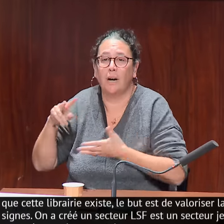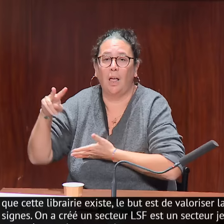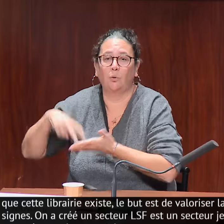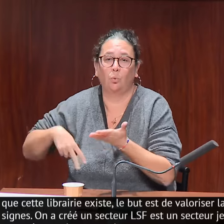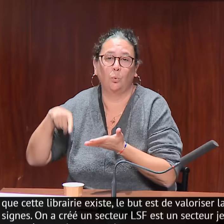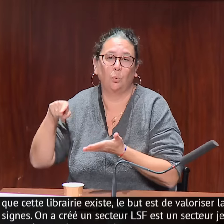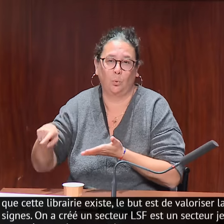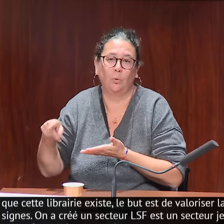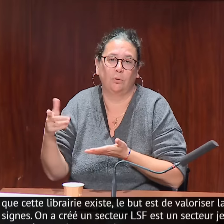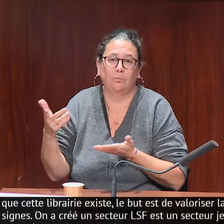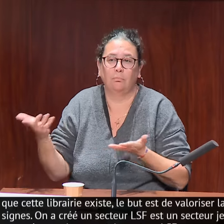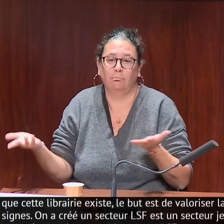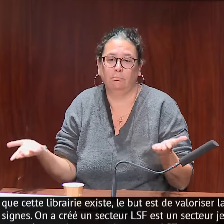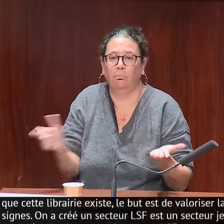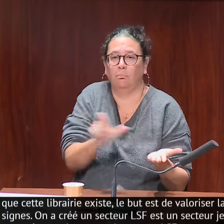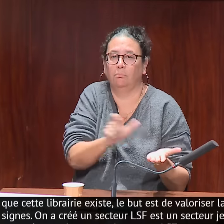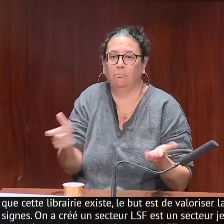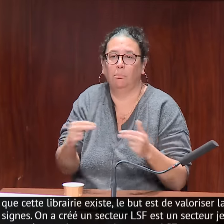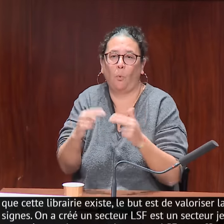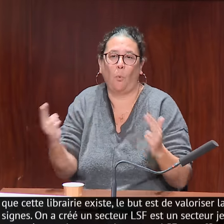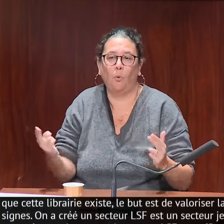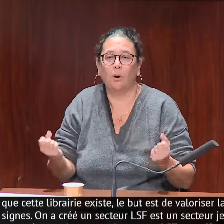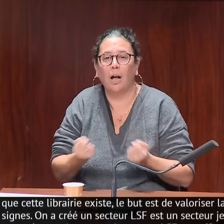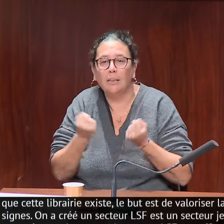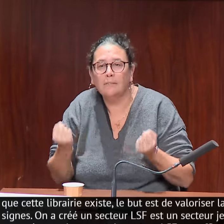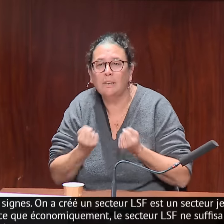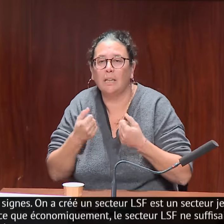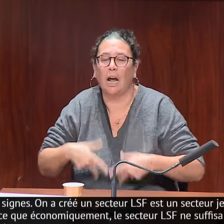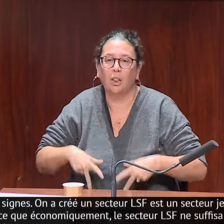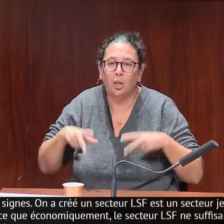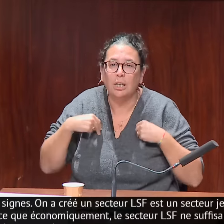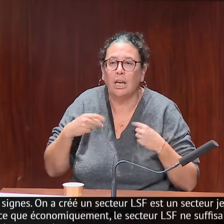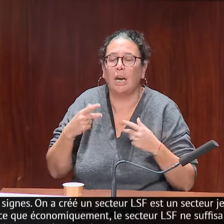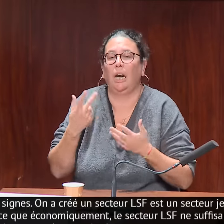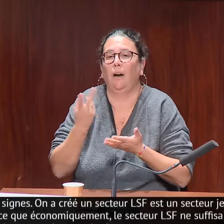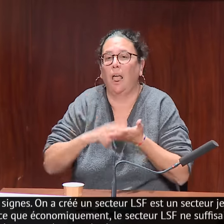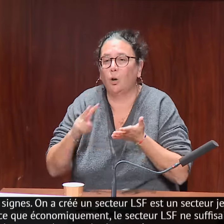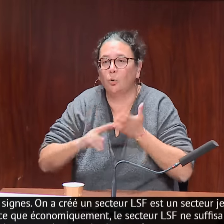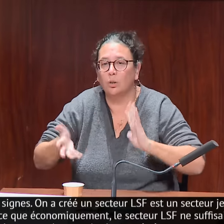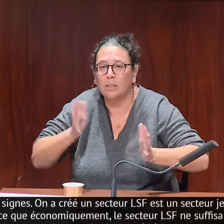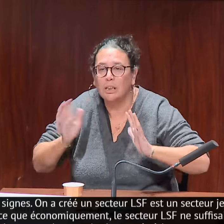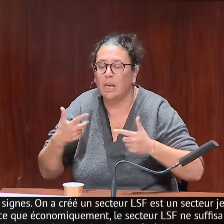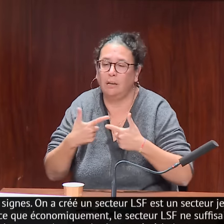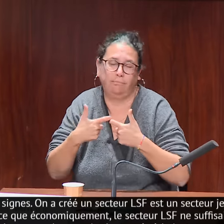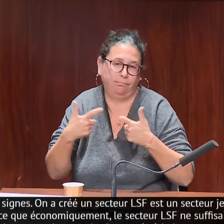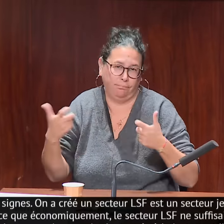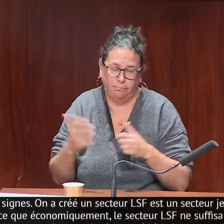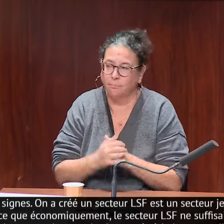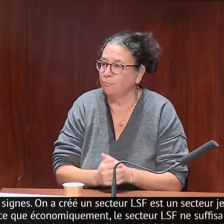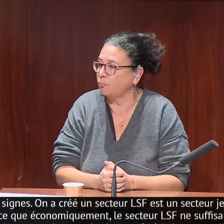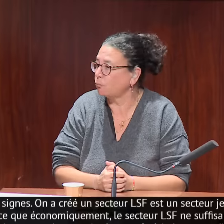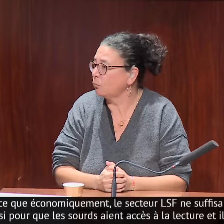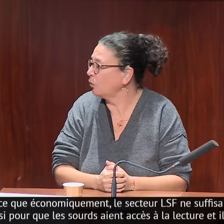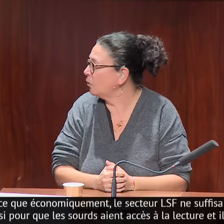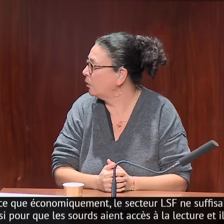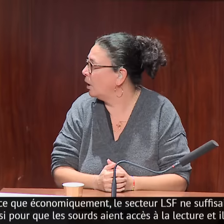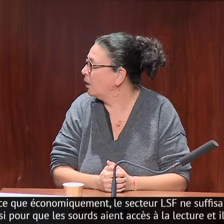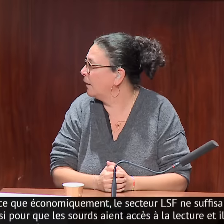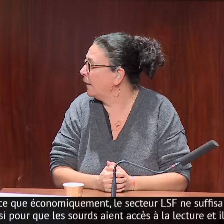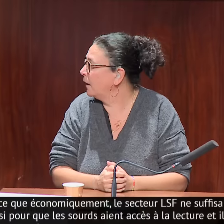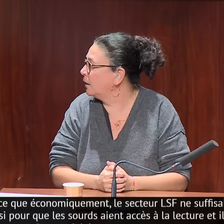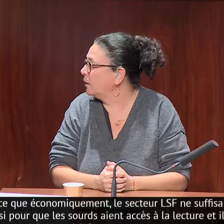Et c'est aussi pour que les sourds aient accès à la lecture. Et il y a un pont entre deux activités. Il y a des ateliers lecture, signés,